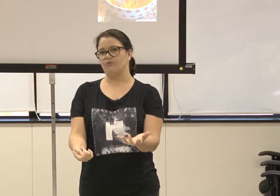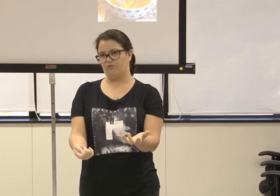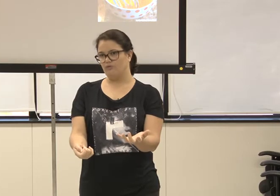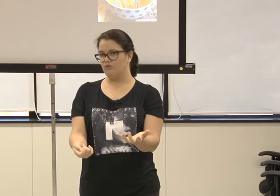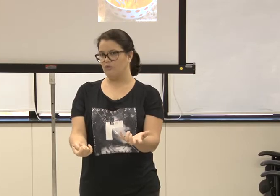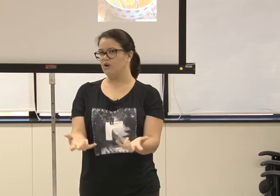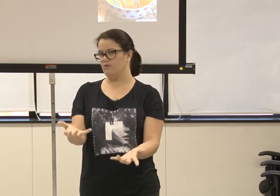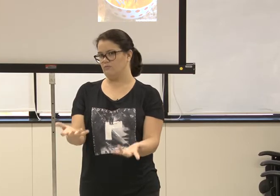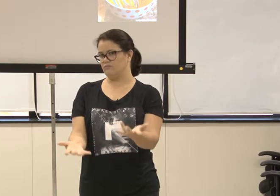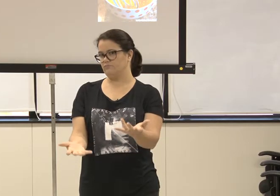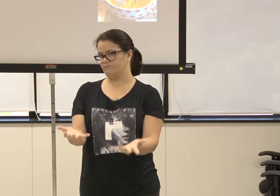fogão.